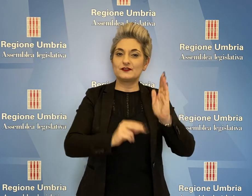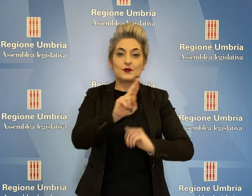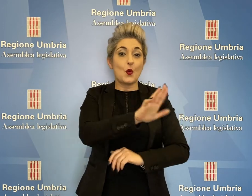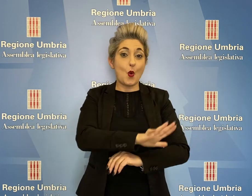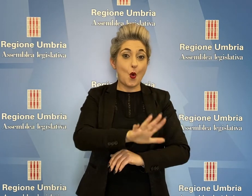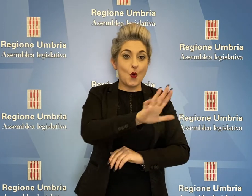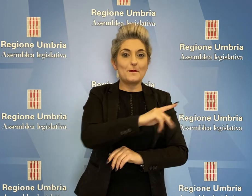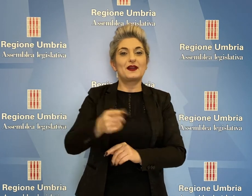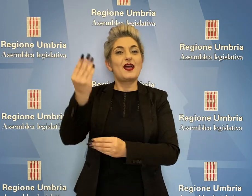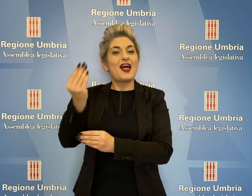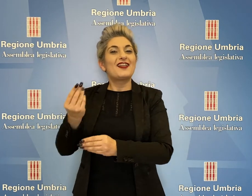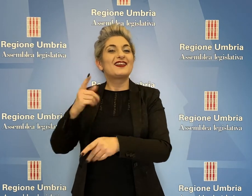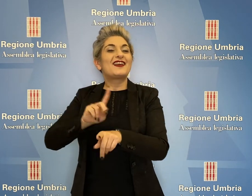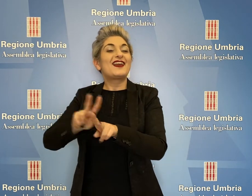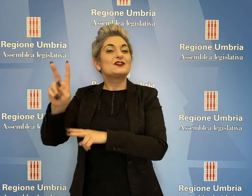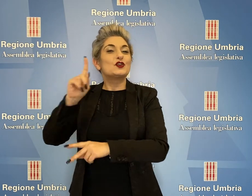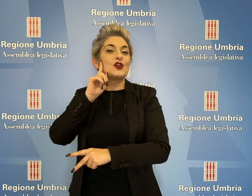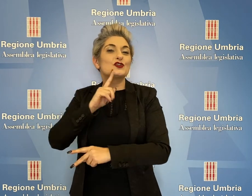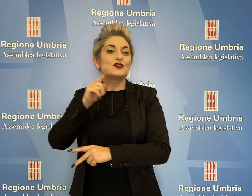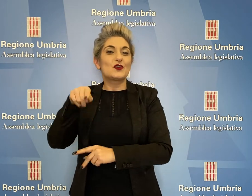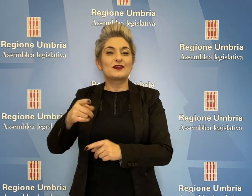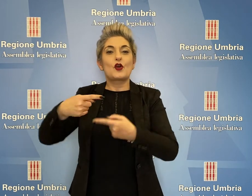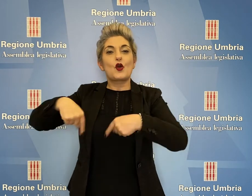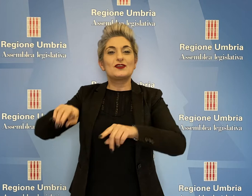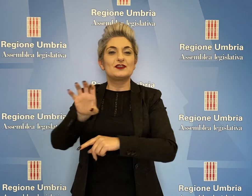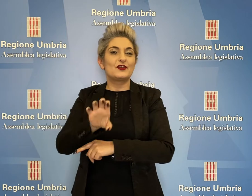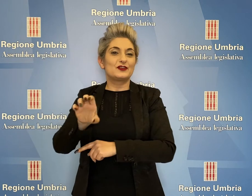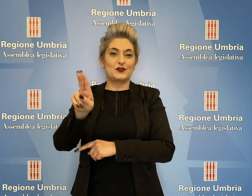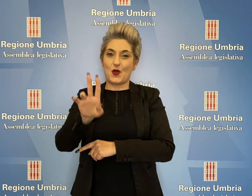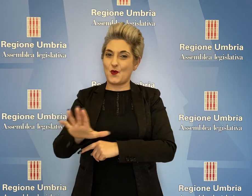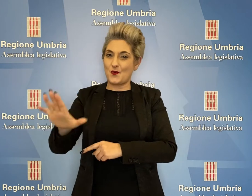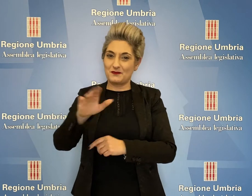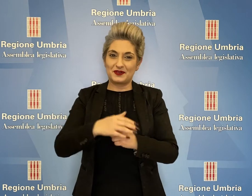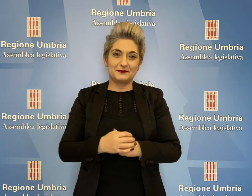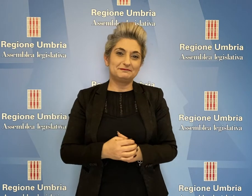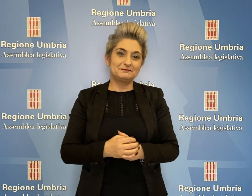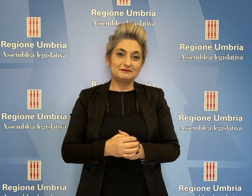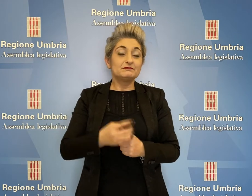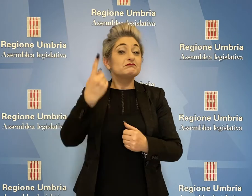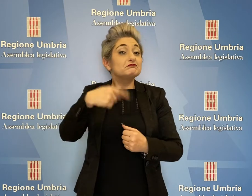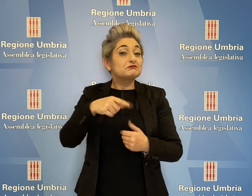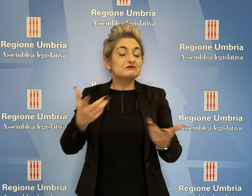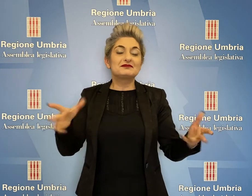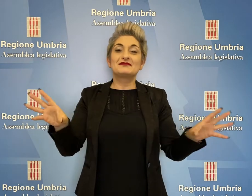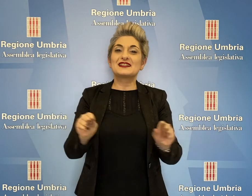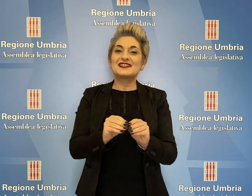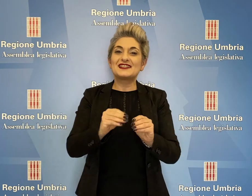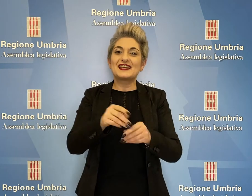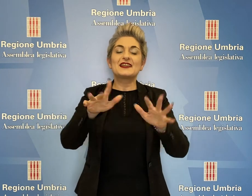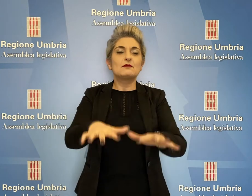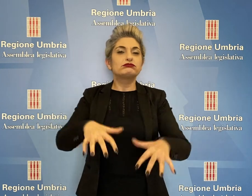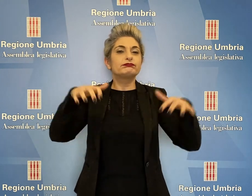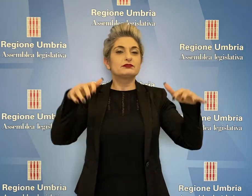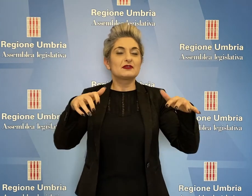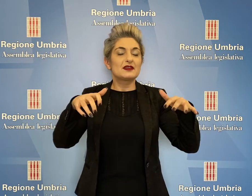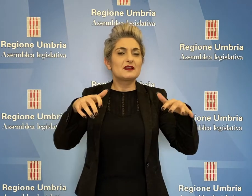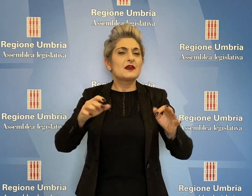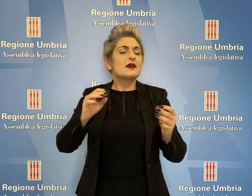dell'Umbria e l'Ente Nazionale Sordi, Consiglio Regionale dell'Umbria. Questa la sintesi della seduta d'aula di martedì